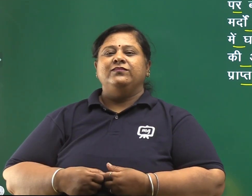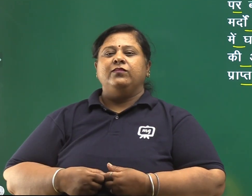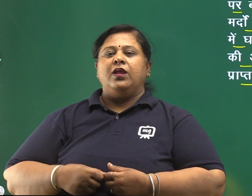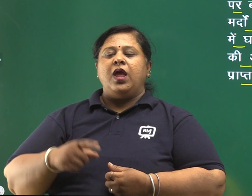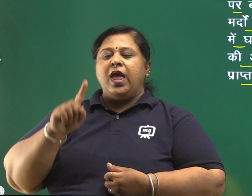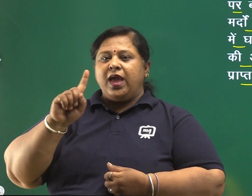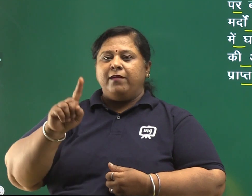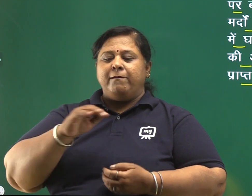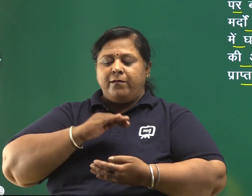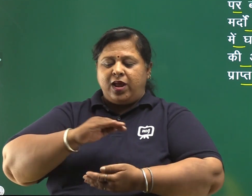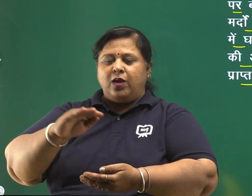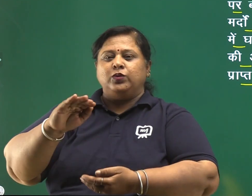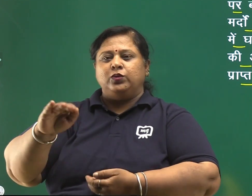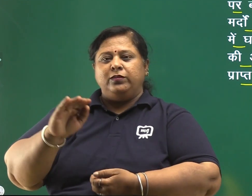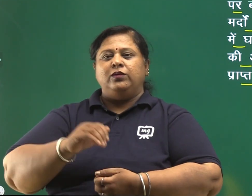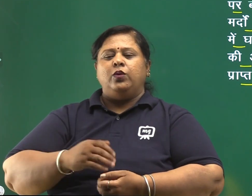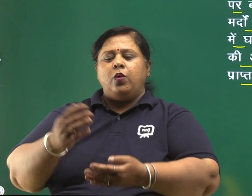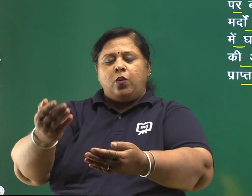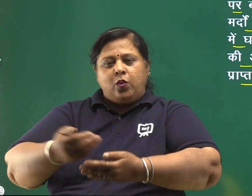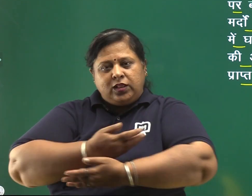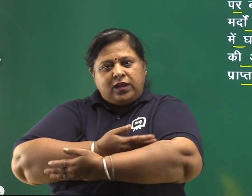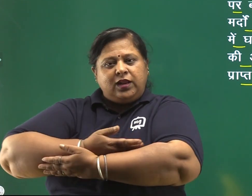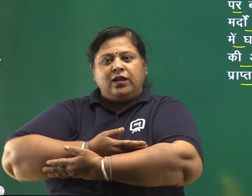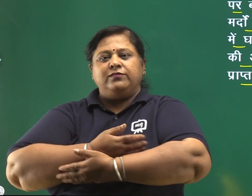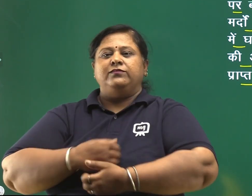एक बालक को गोद ले लिया